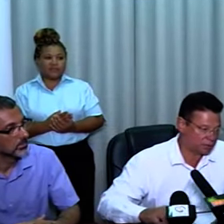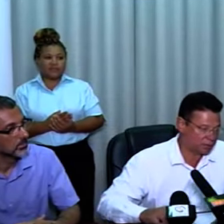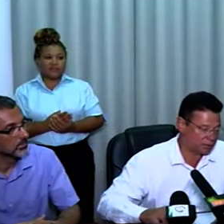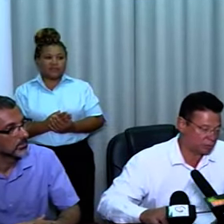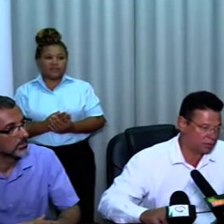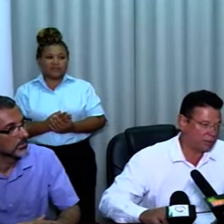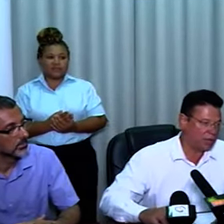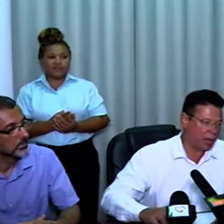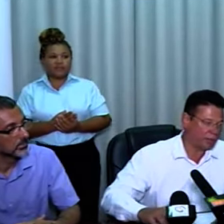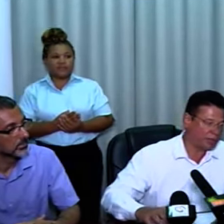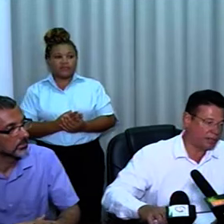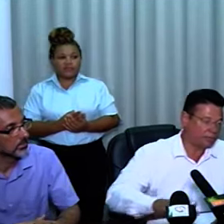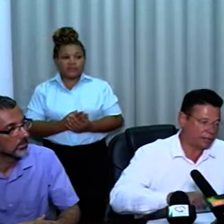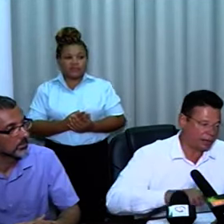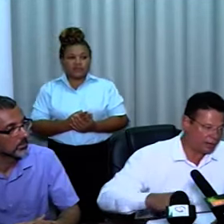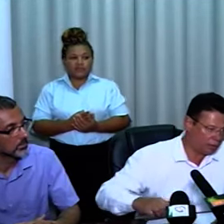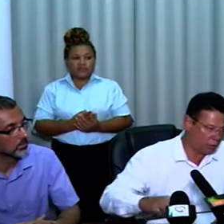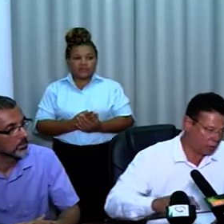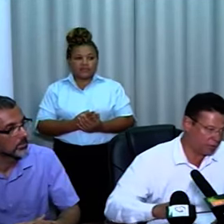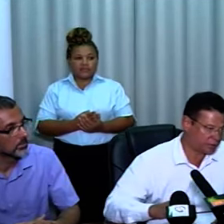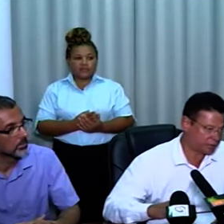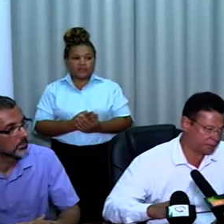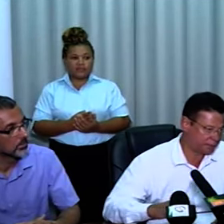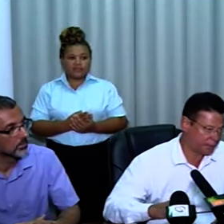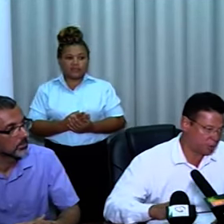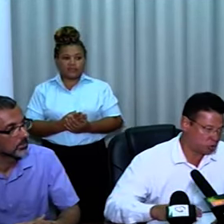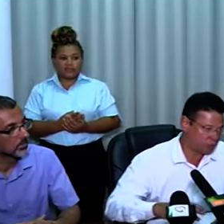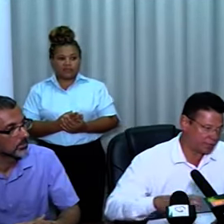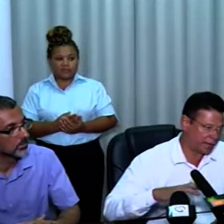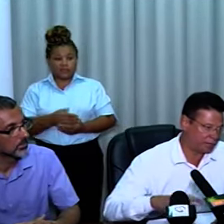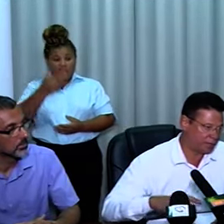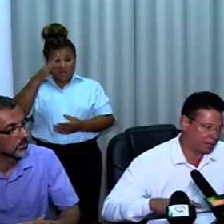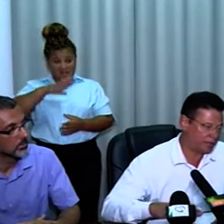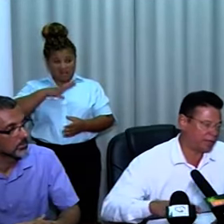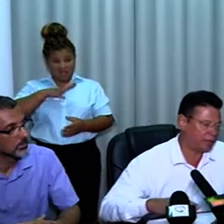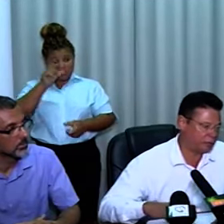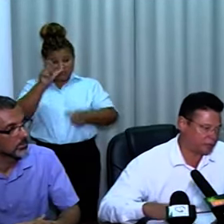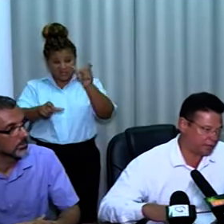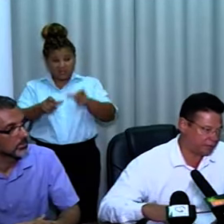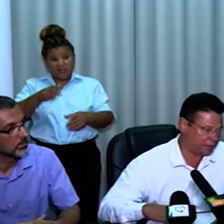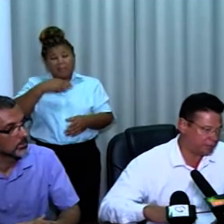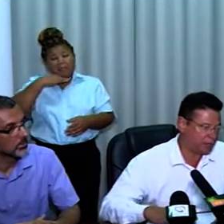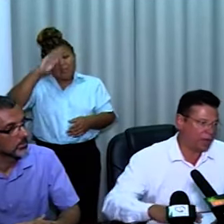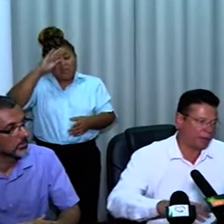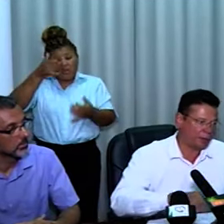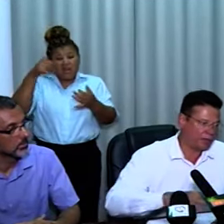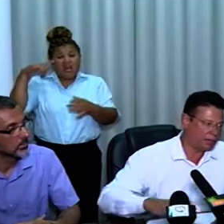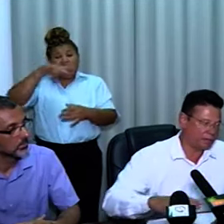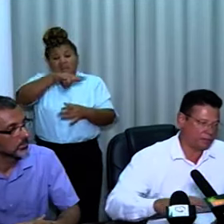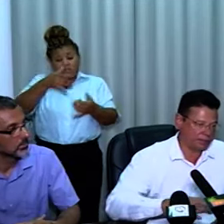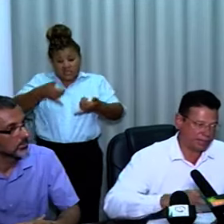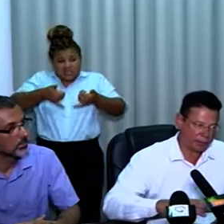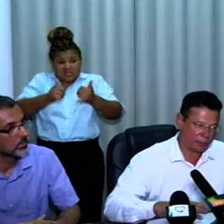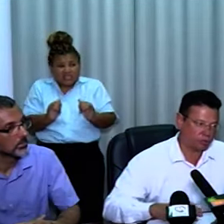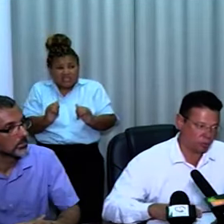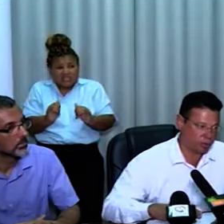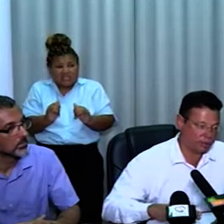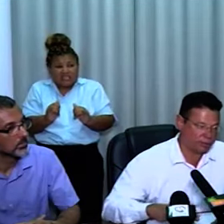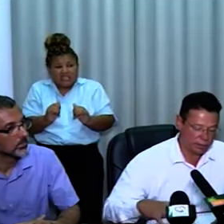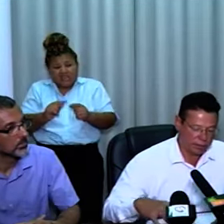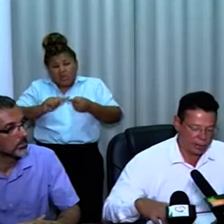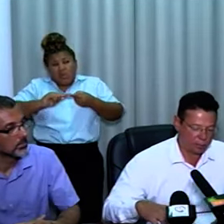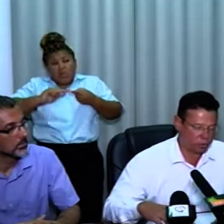posé sur un petit monde. Après, un monde qui est à lower risk. Si vous êtes target, un monde qui est à higher risk avant. Après, ça est d'après le